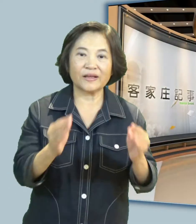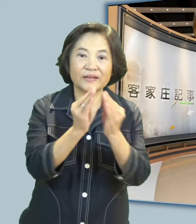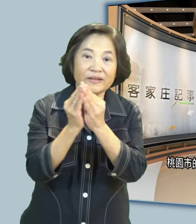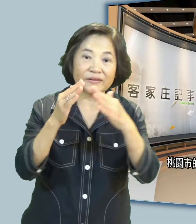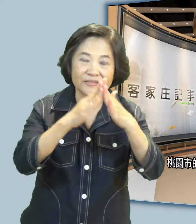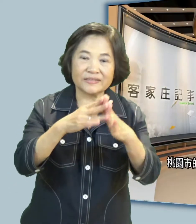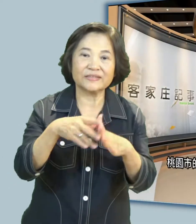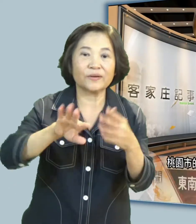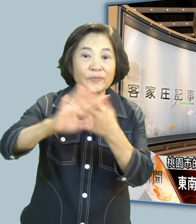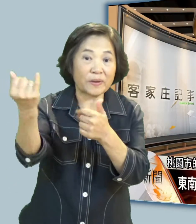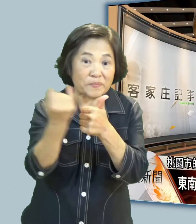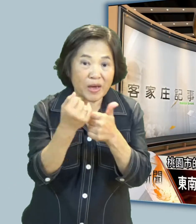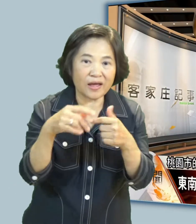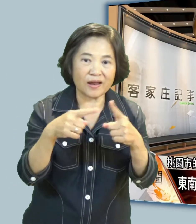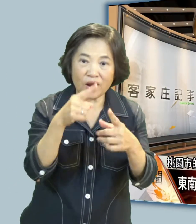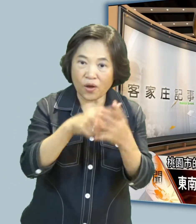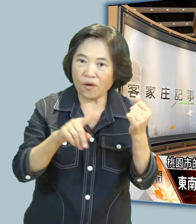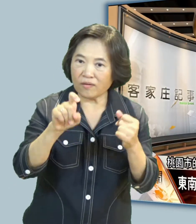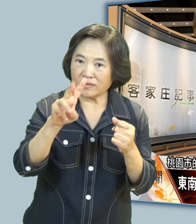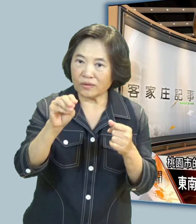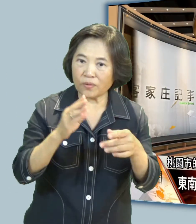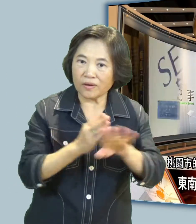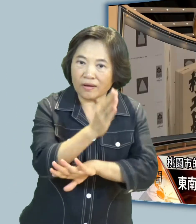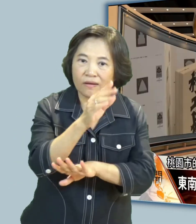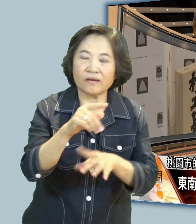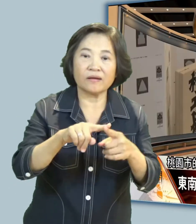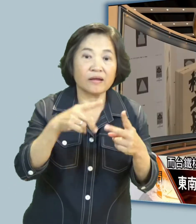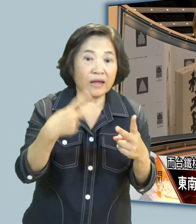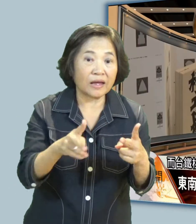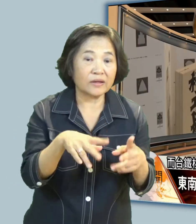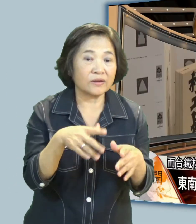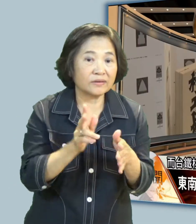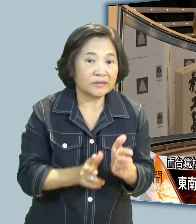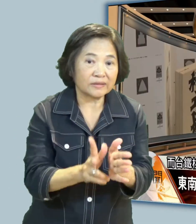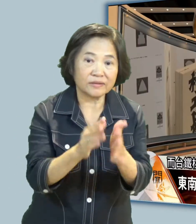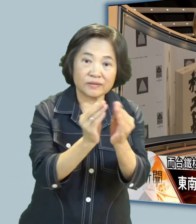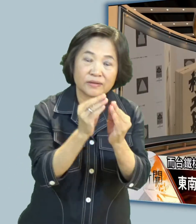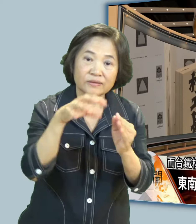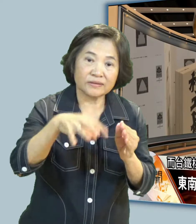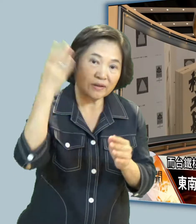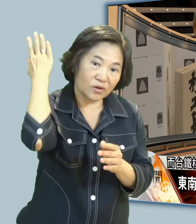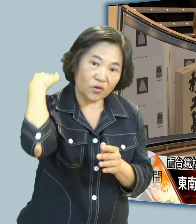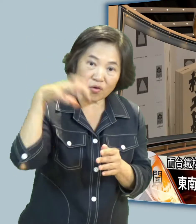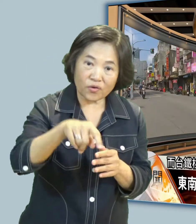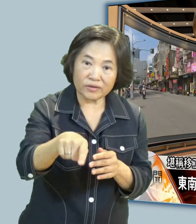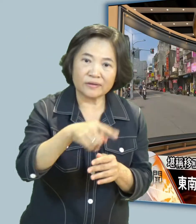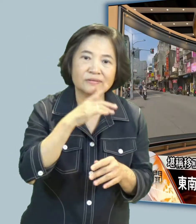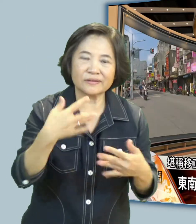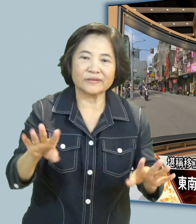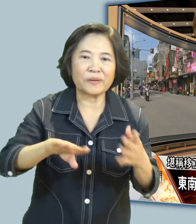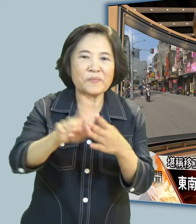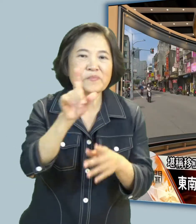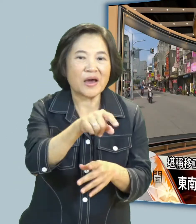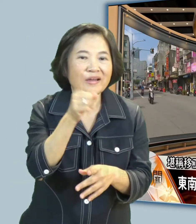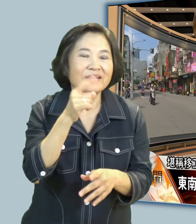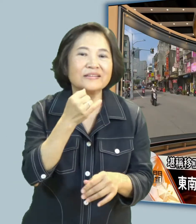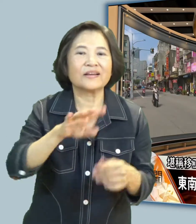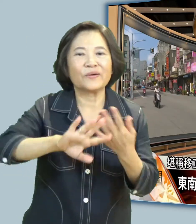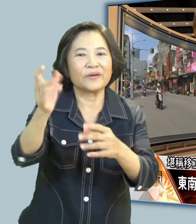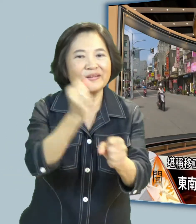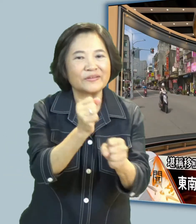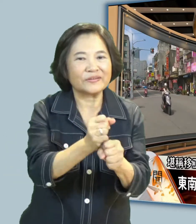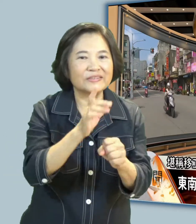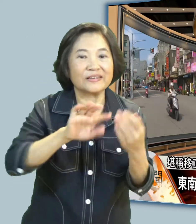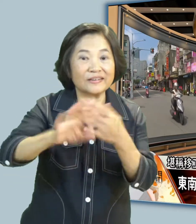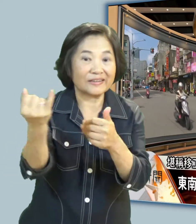桃园市嘅新村民人口超过300,000人，难怪地铁桃园站嘅后站，大家讲系义工韩